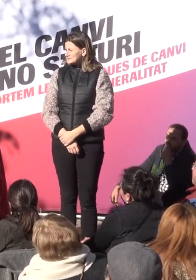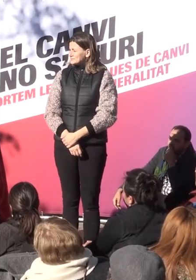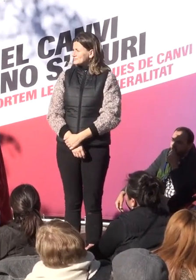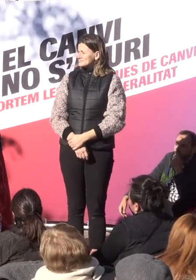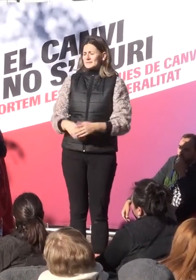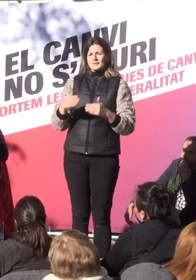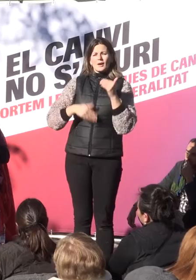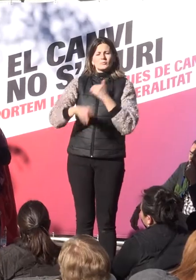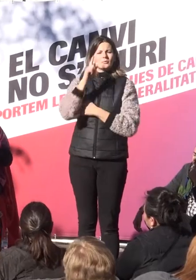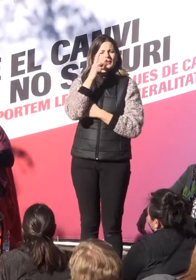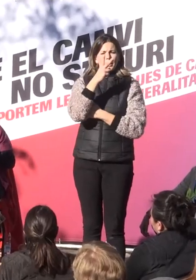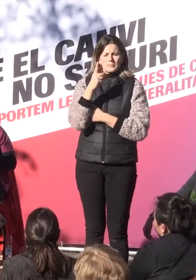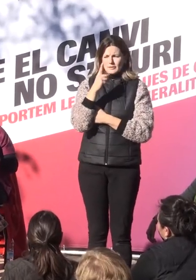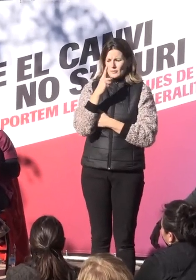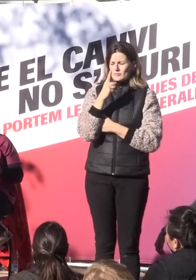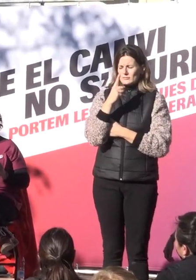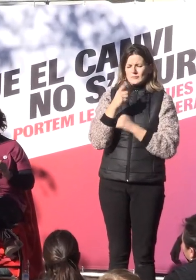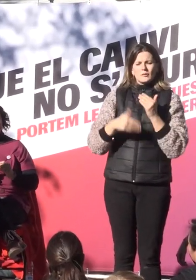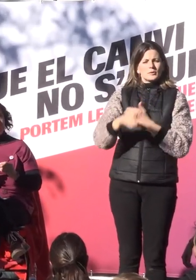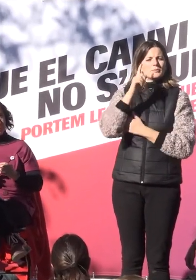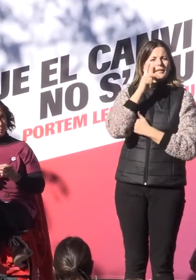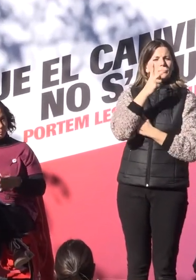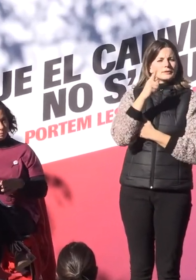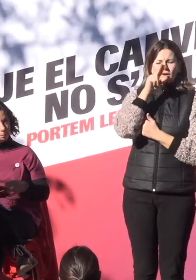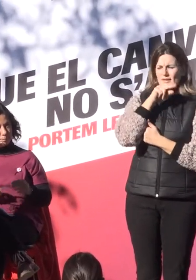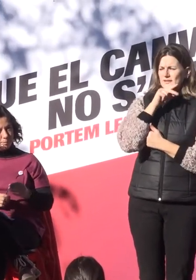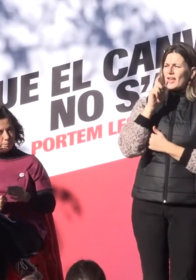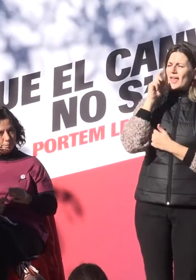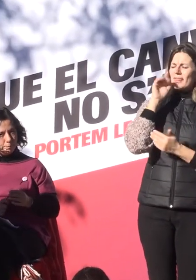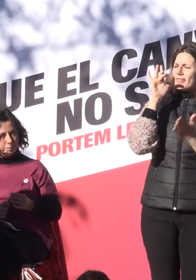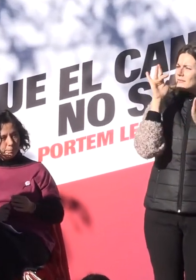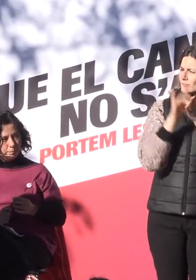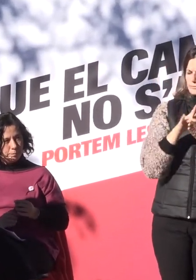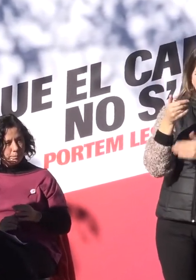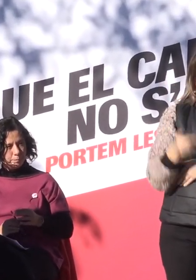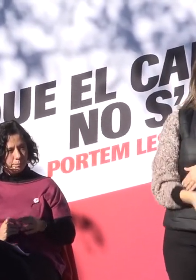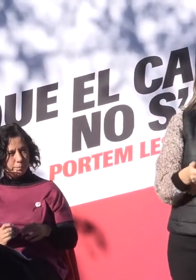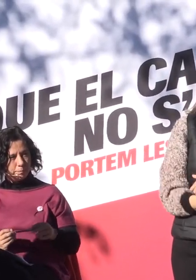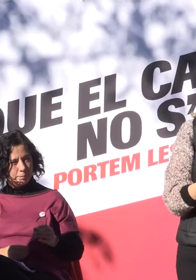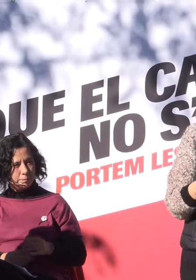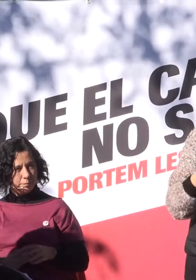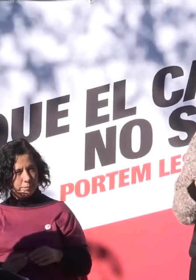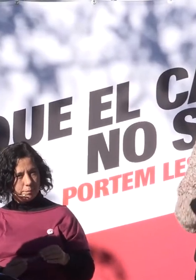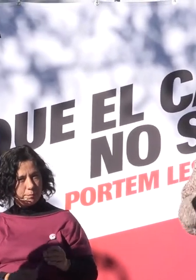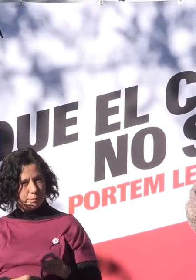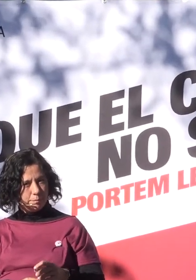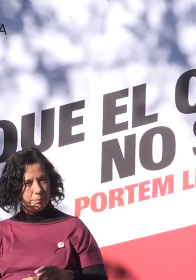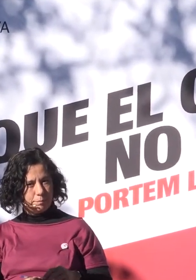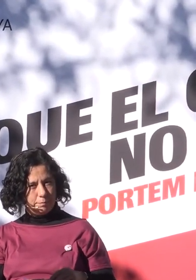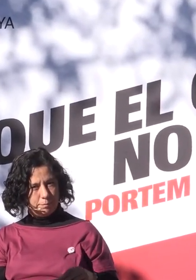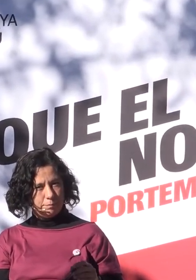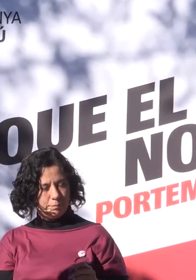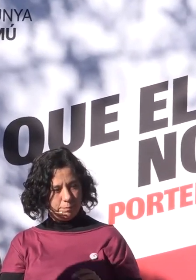el 21 de el 21 de diciembre es una fecha importante la democracia decía antes no es